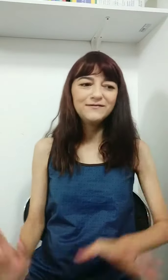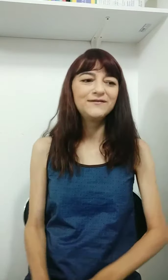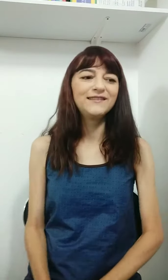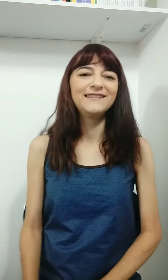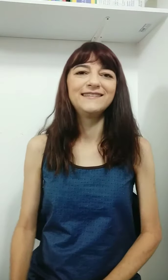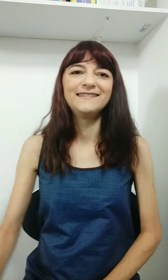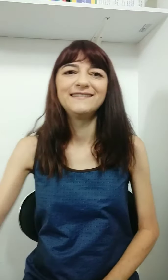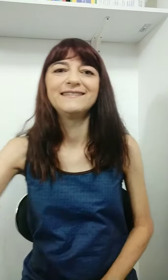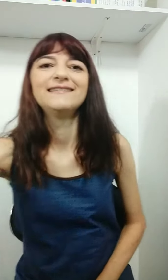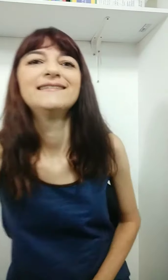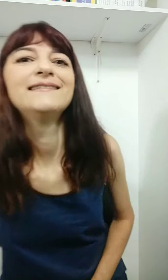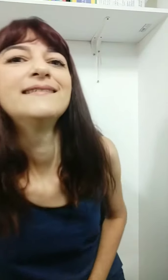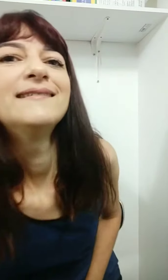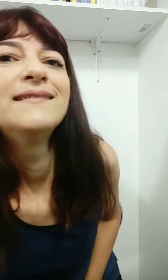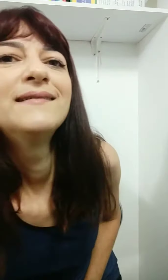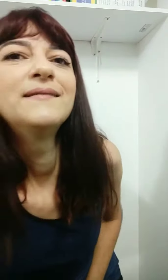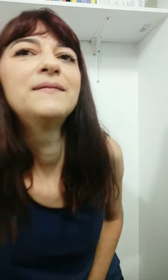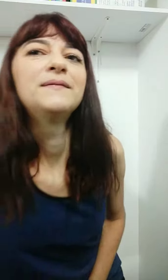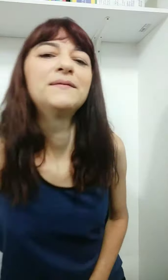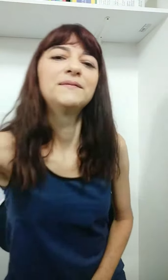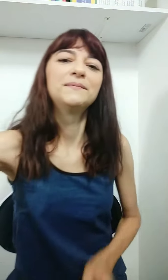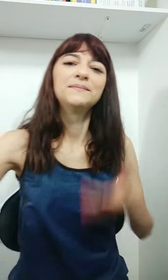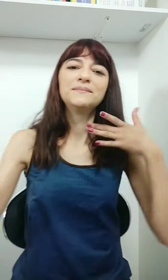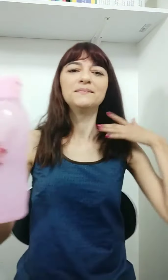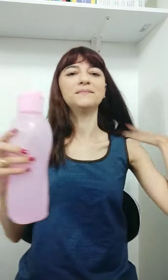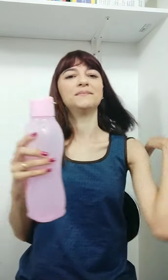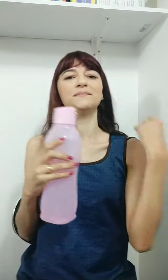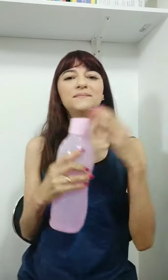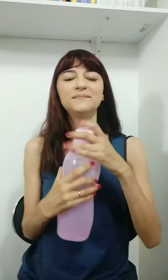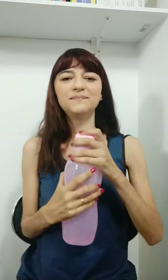Em relação à negação em geral, podem me perguntar, tá bom?